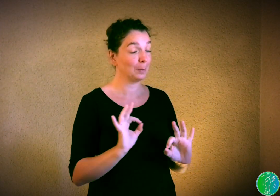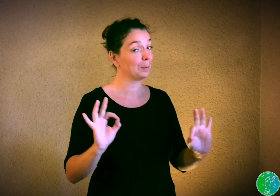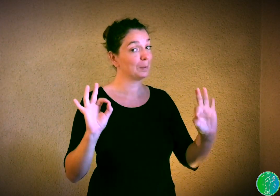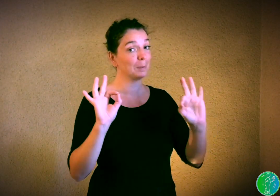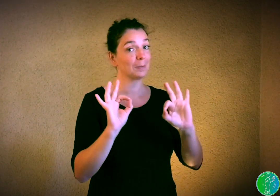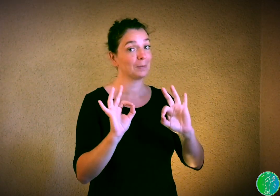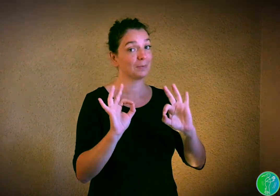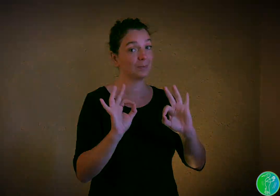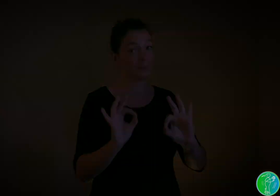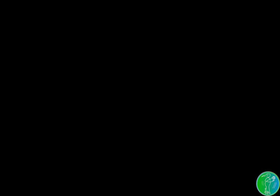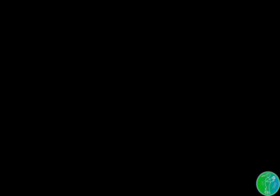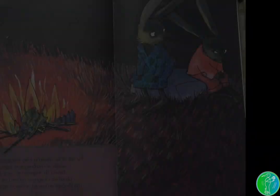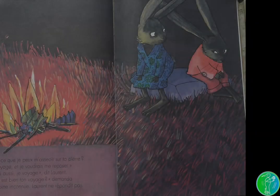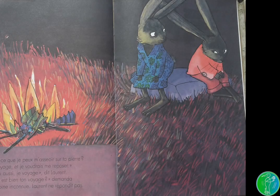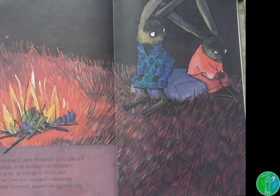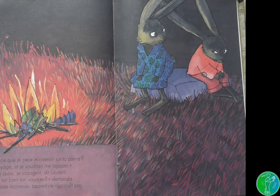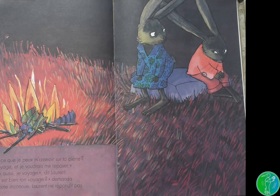Laurent ne répondit pas.